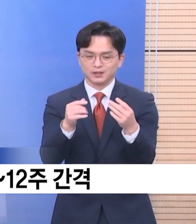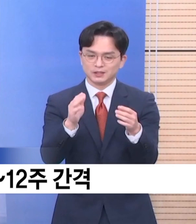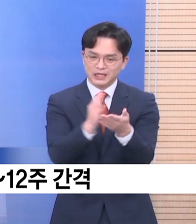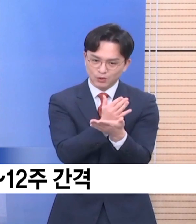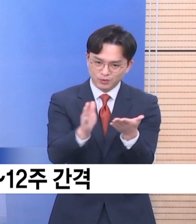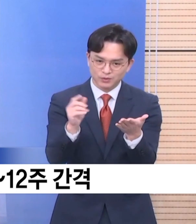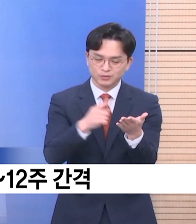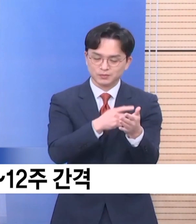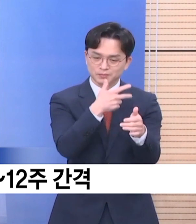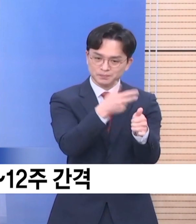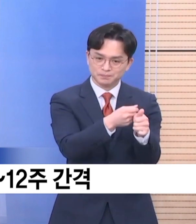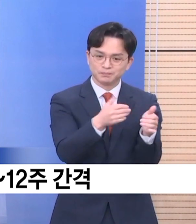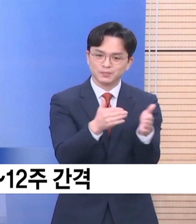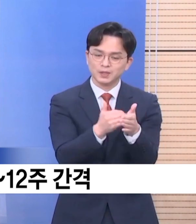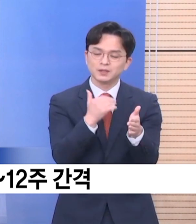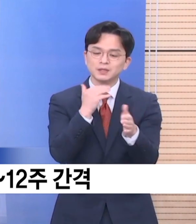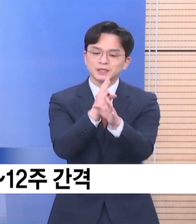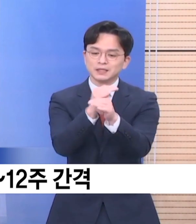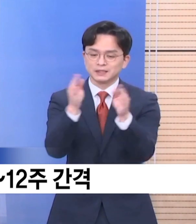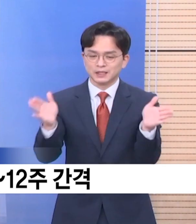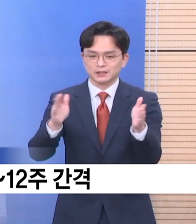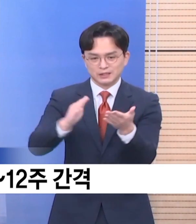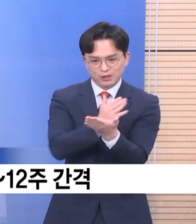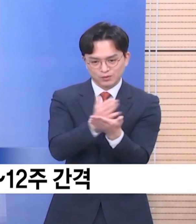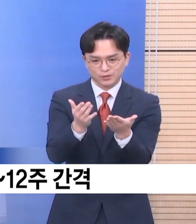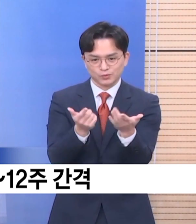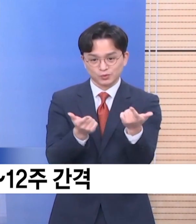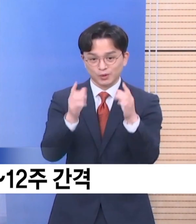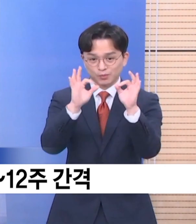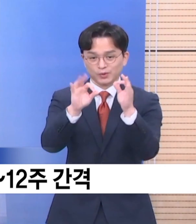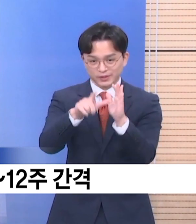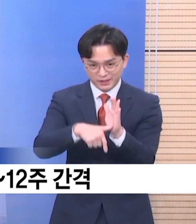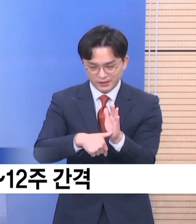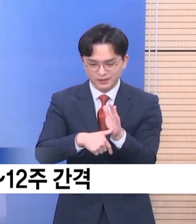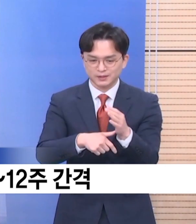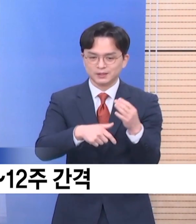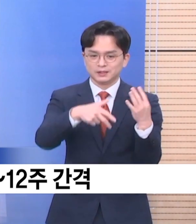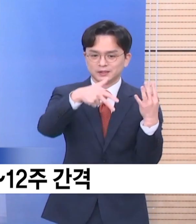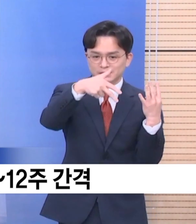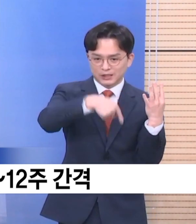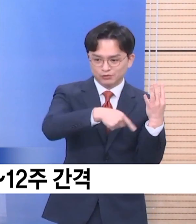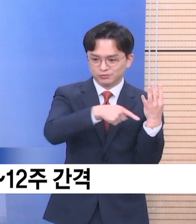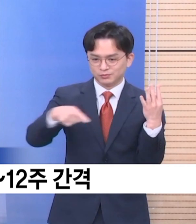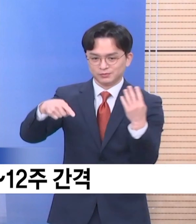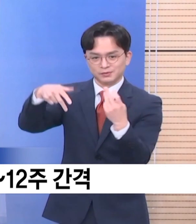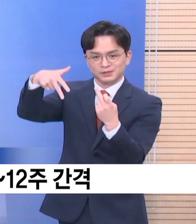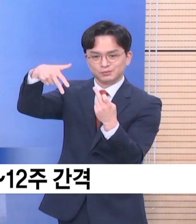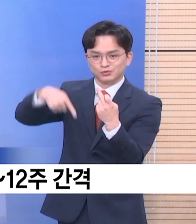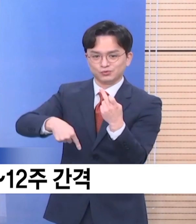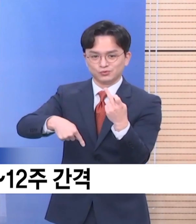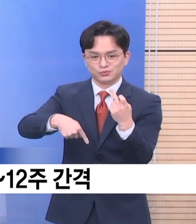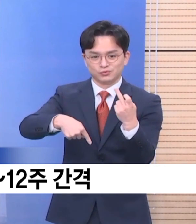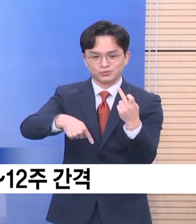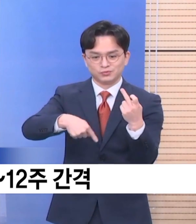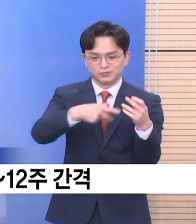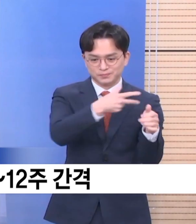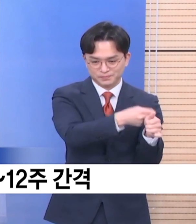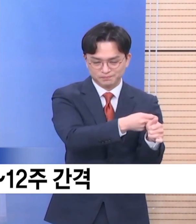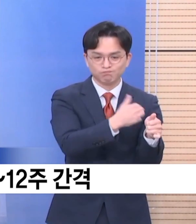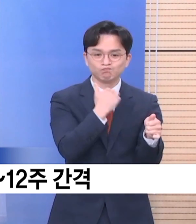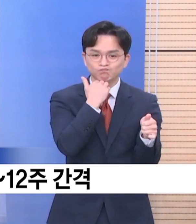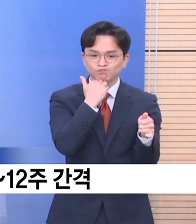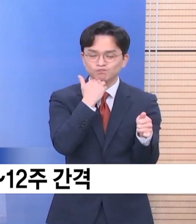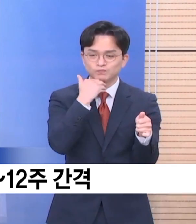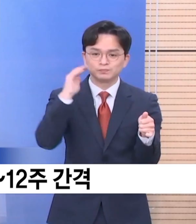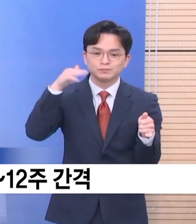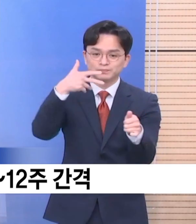이미 유효성이 확인된 바 4주에서 12주 간격의 신청 용량 2회 투여로